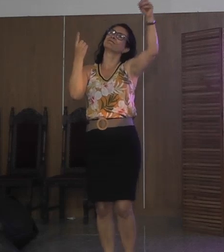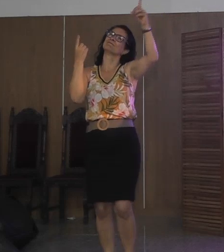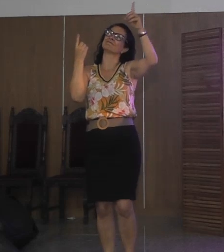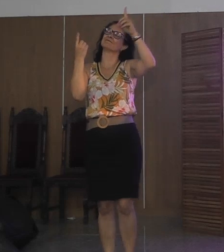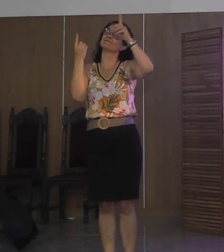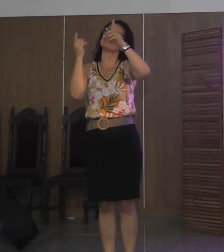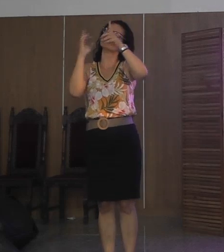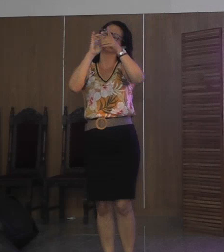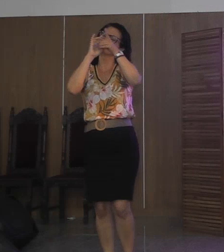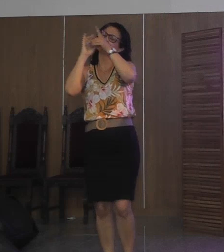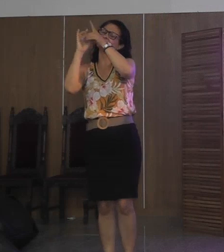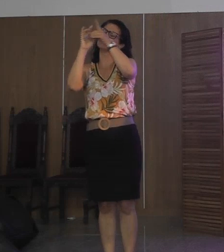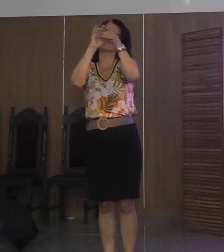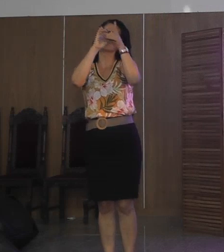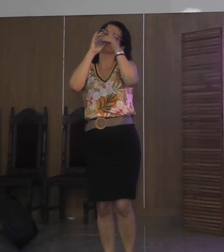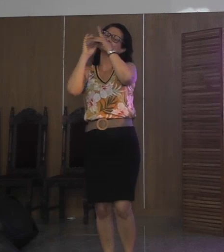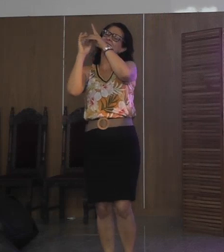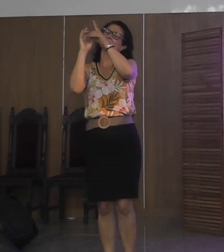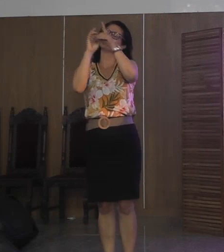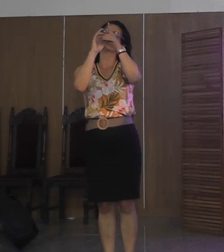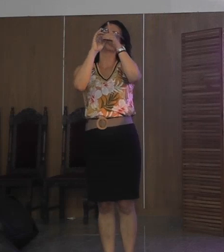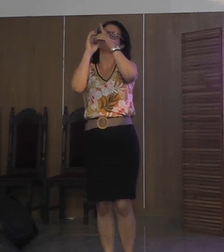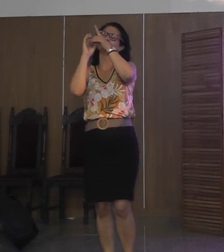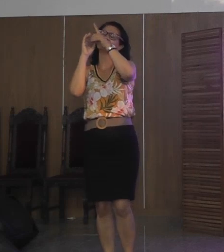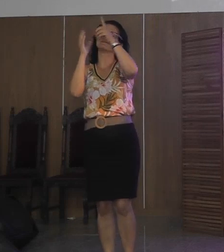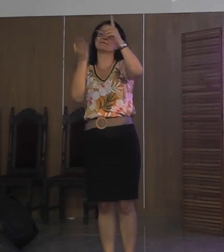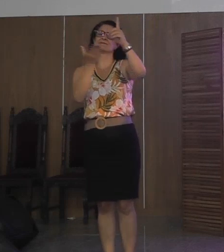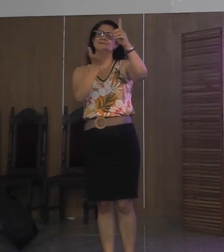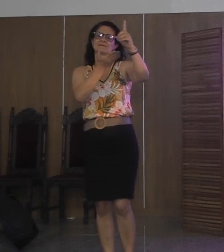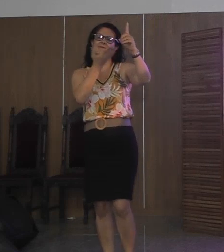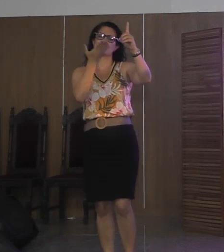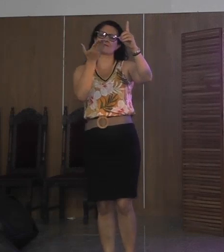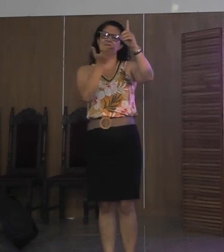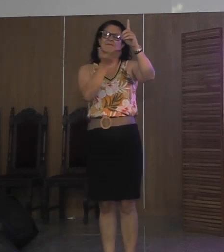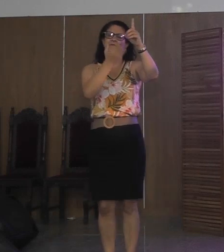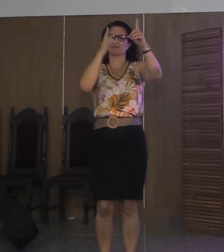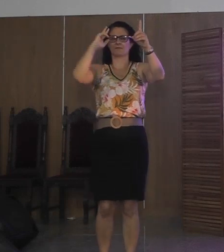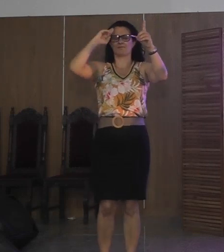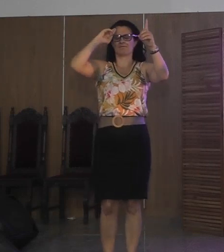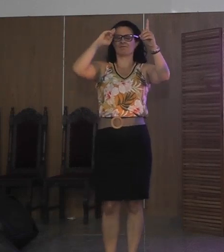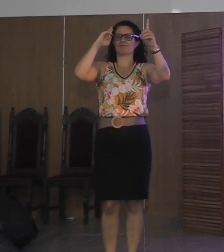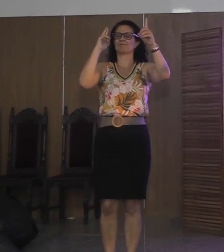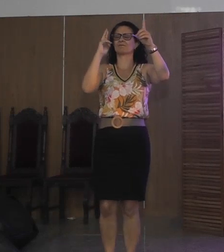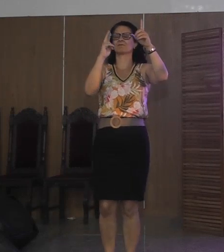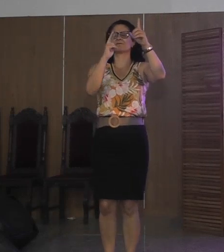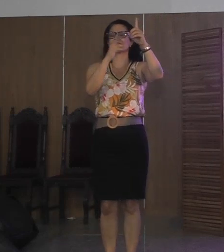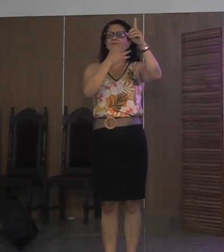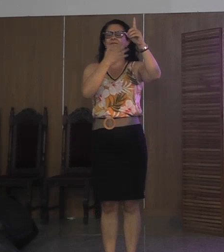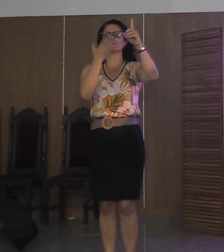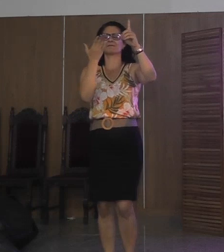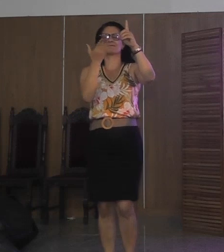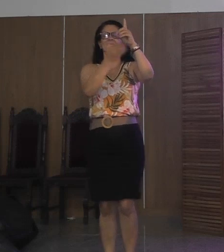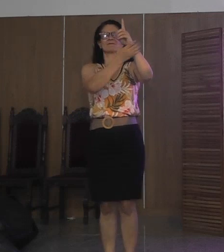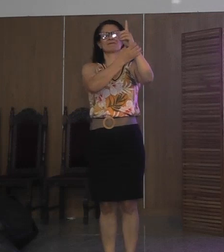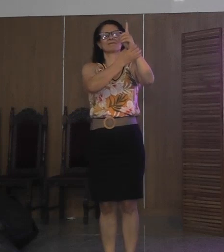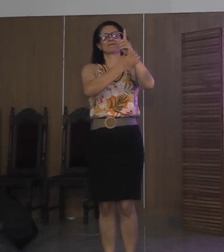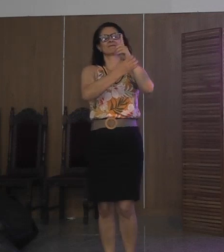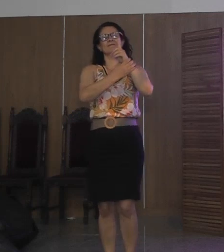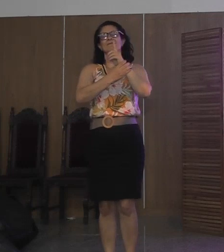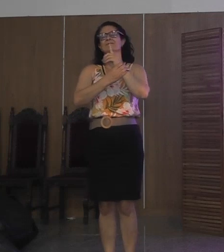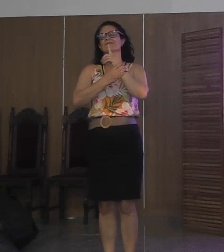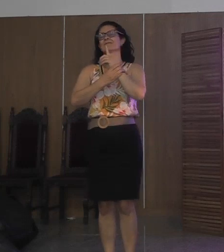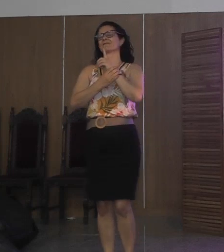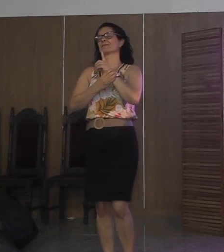minha vida sem ti. Tu és meu Senhor e meu